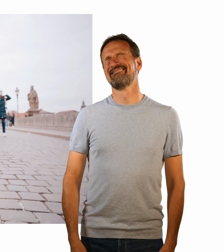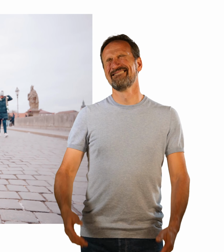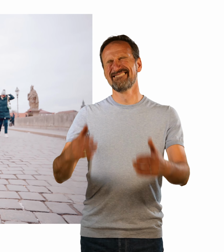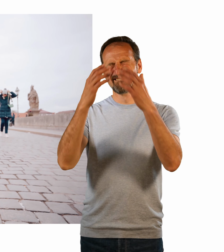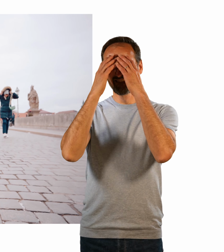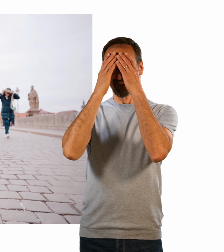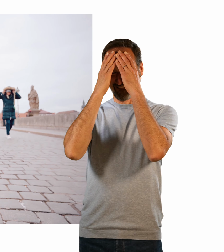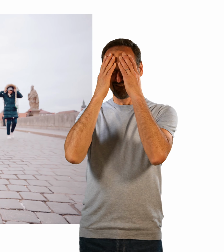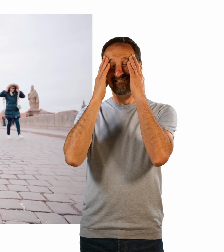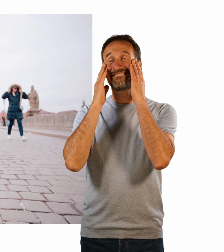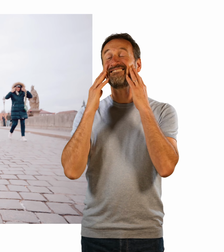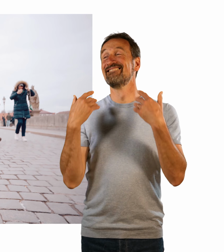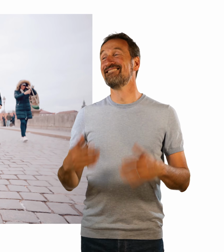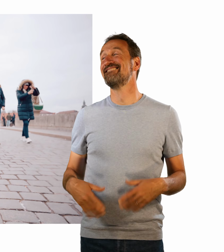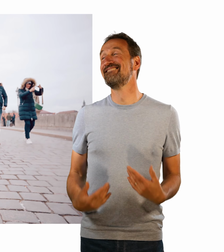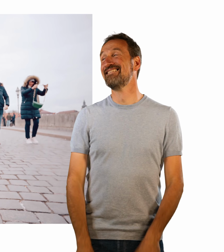Fuck, ey!